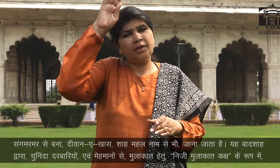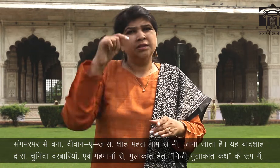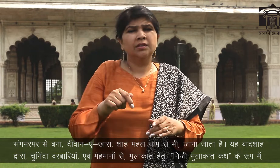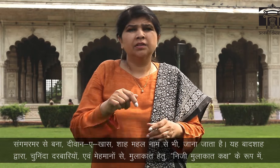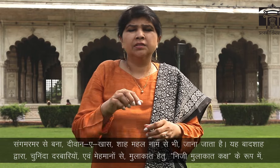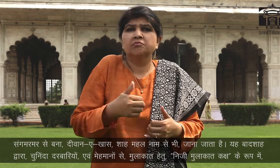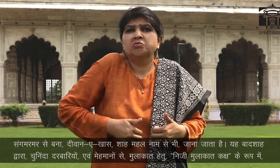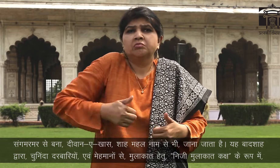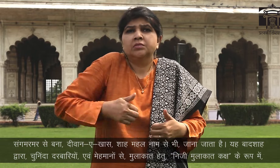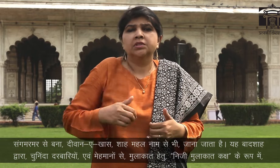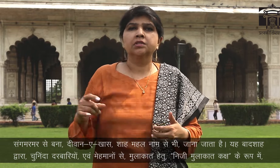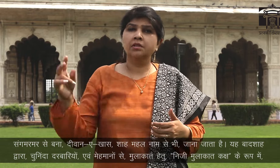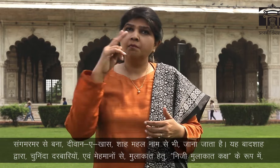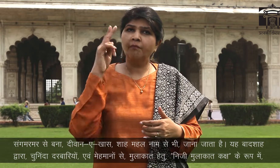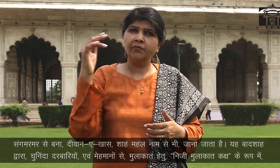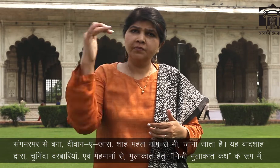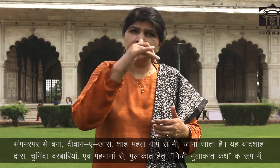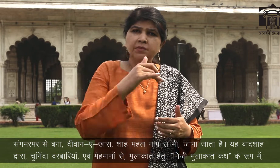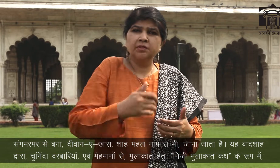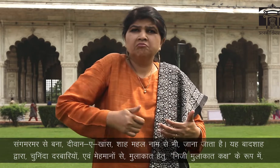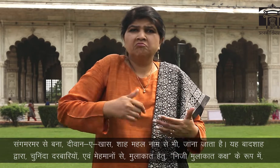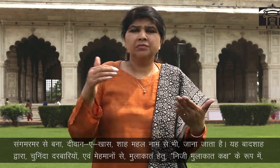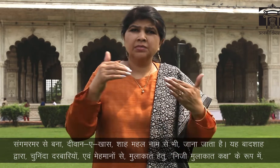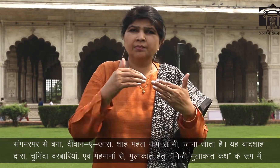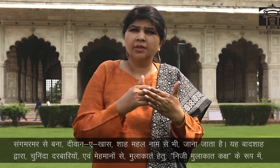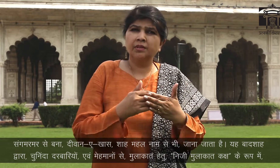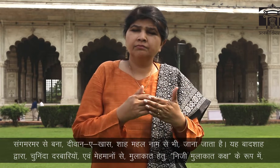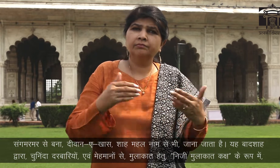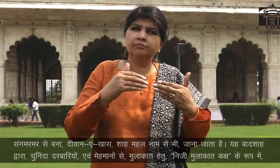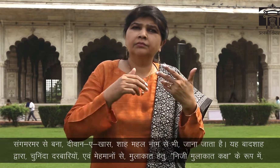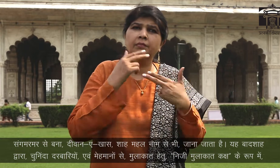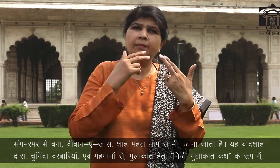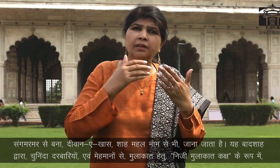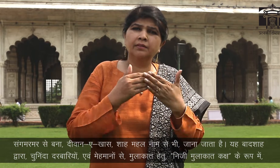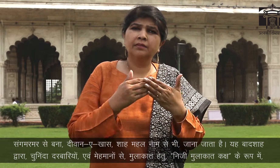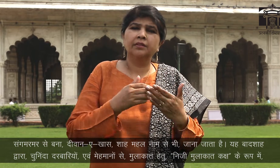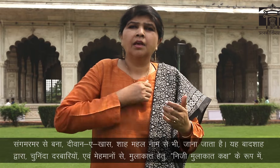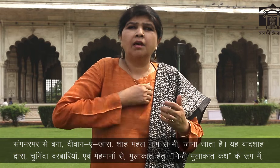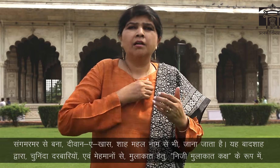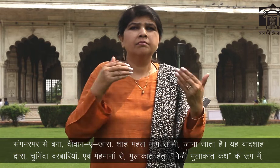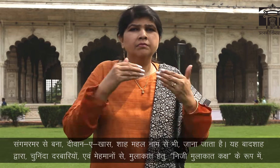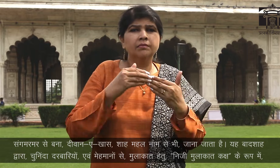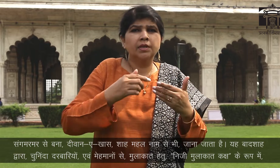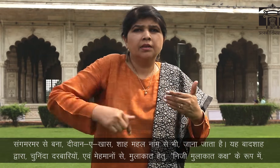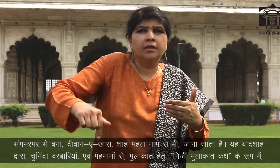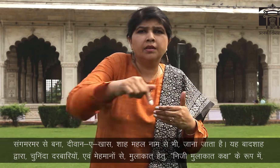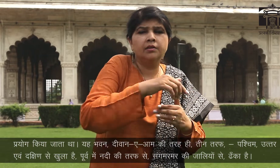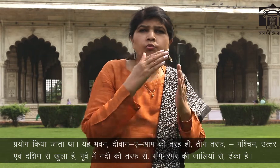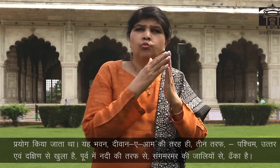चुनिंदा दरबारियों एवं मेहमानों से मुलाकात हेतु निजी मुलाकात कक्ष के रूप में प्रयोग किया